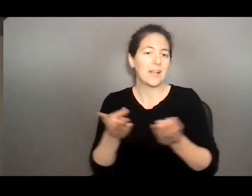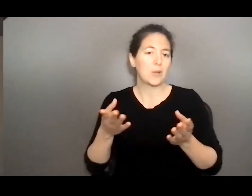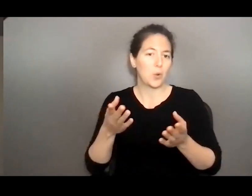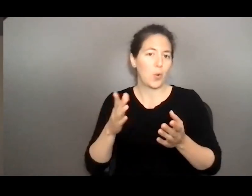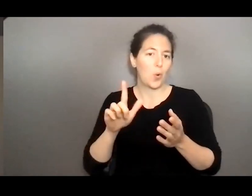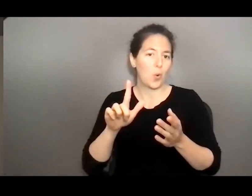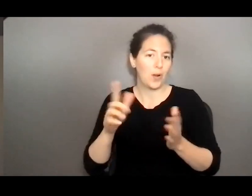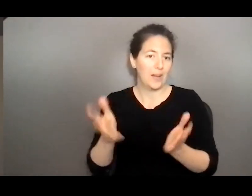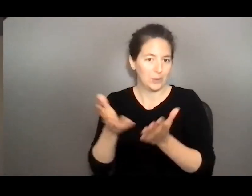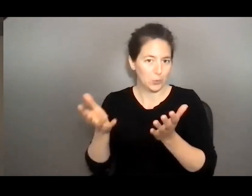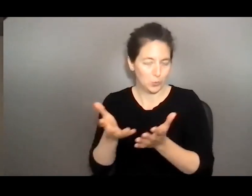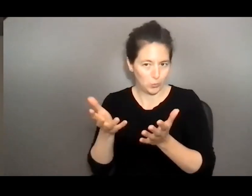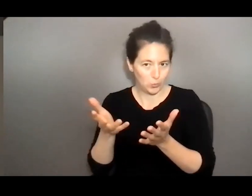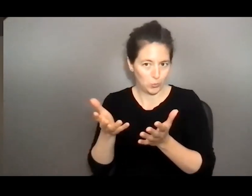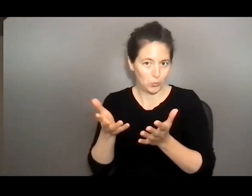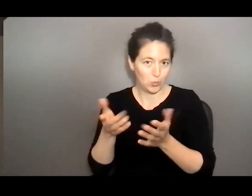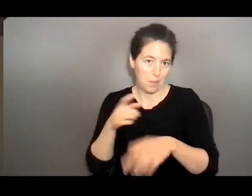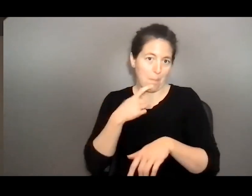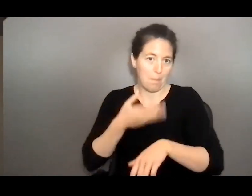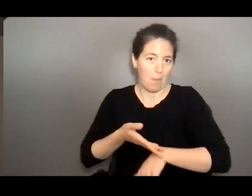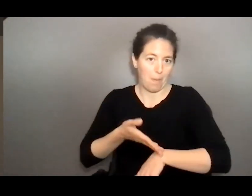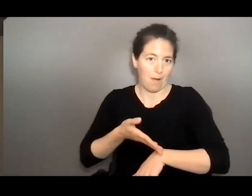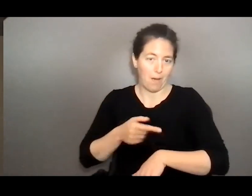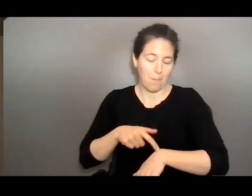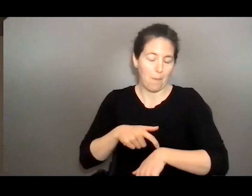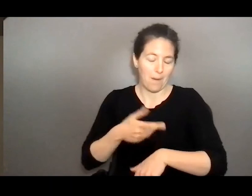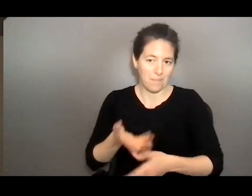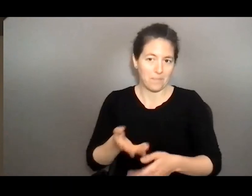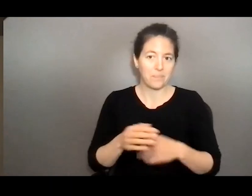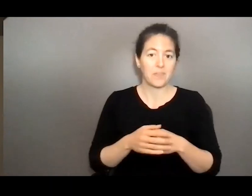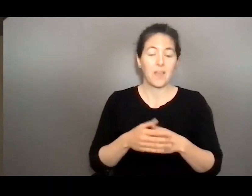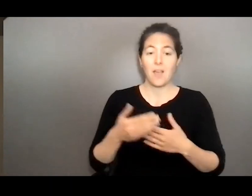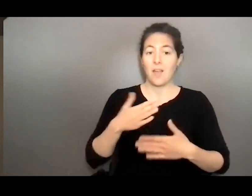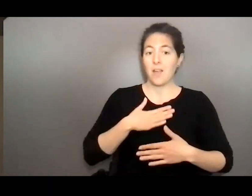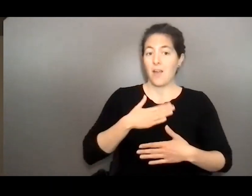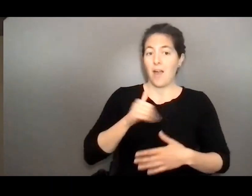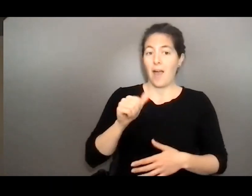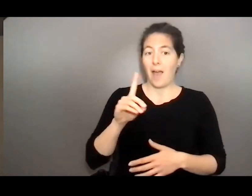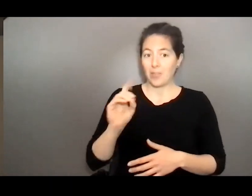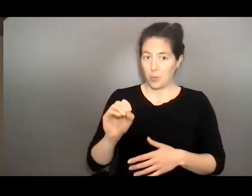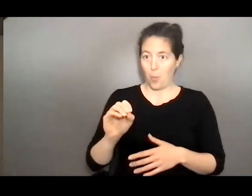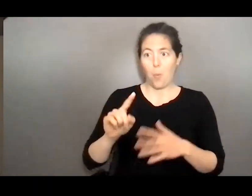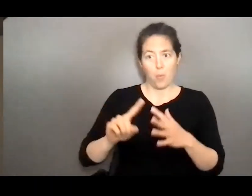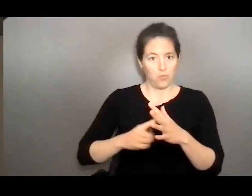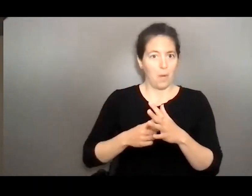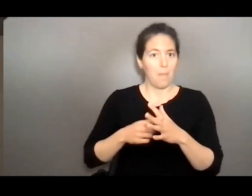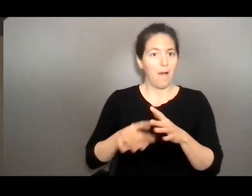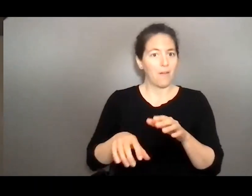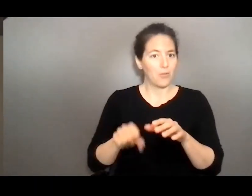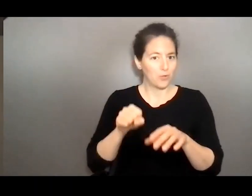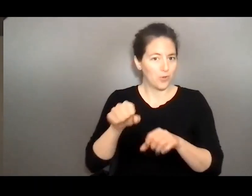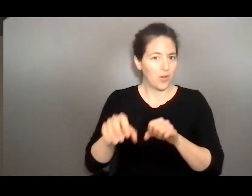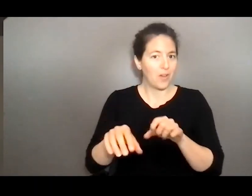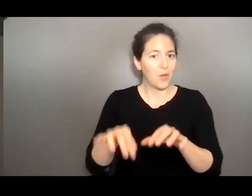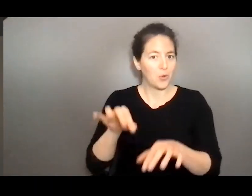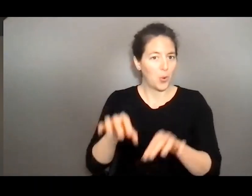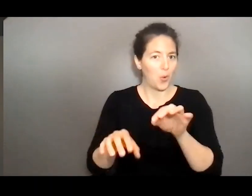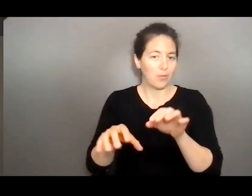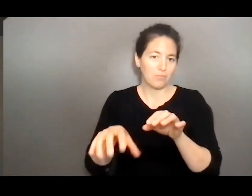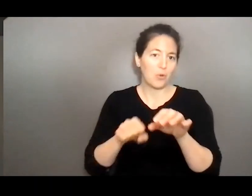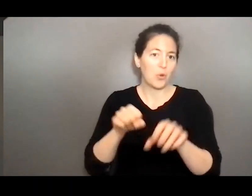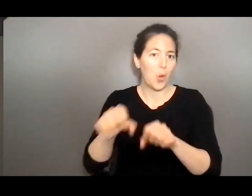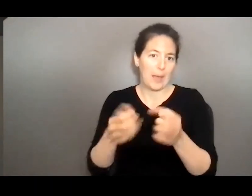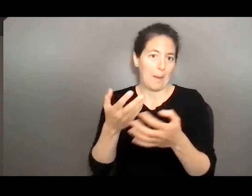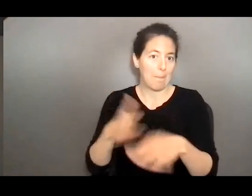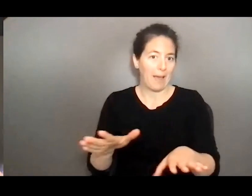jardin, à l'ado, on peut déjà commencer à en cueillir quelques-unes et il y en a d'autres aussi qu'on va laisser